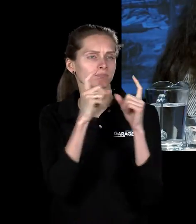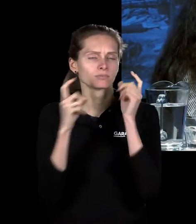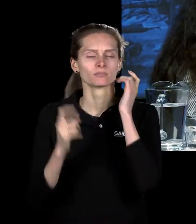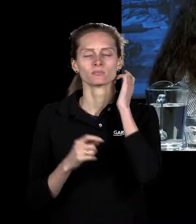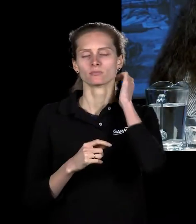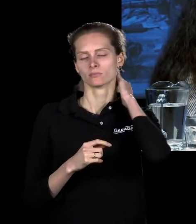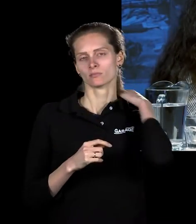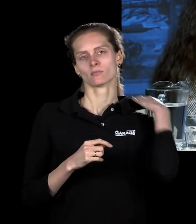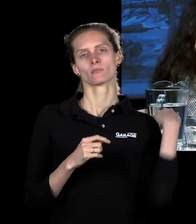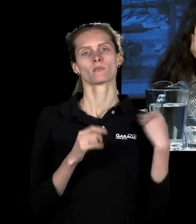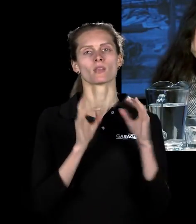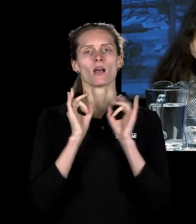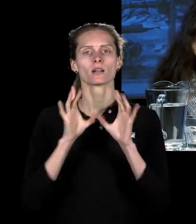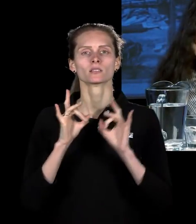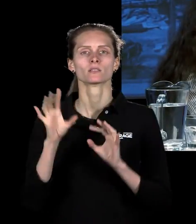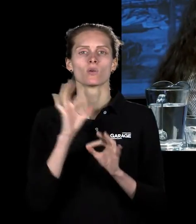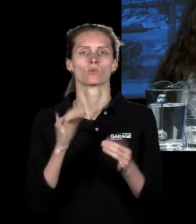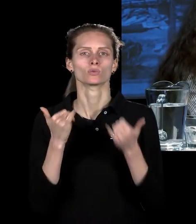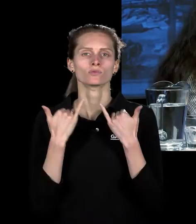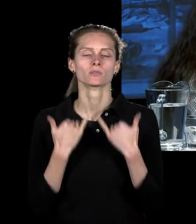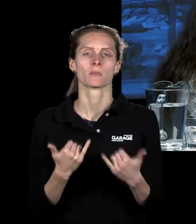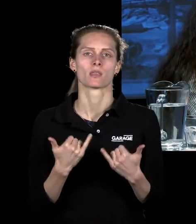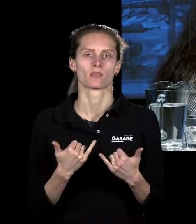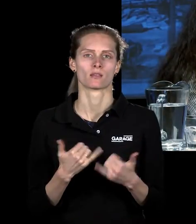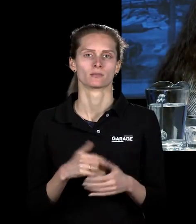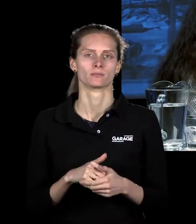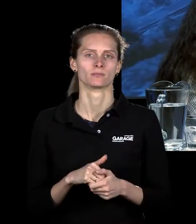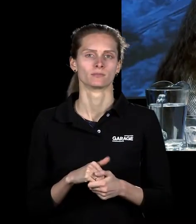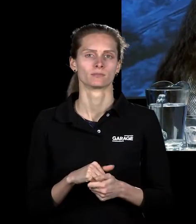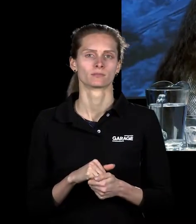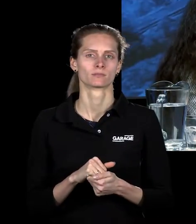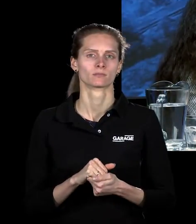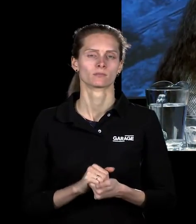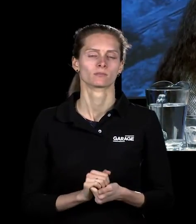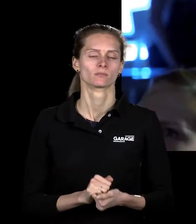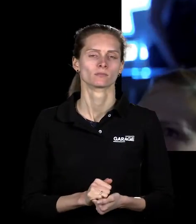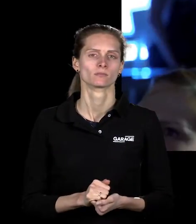описывают современность, они пытаются ее как бы каталогизировать эти образы.